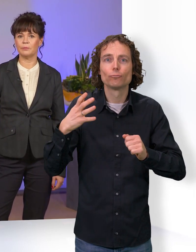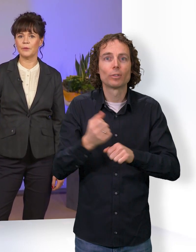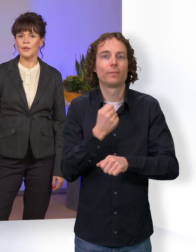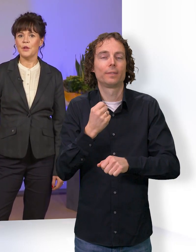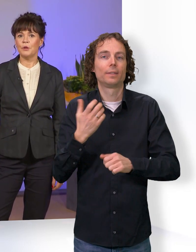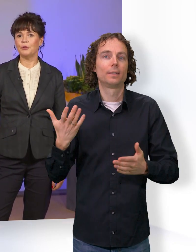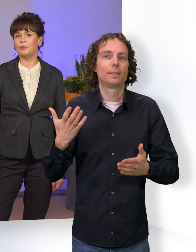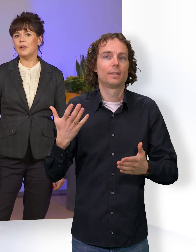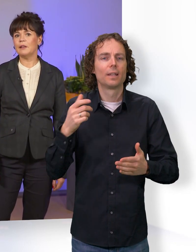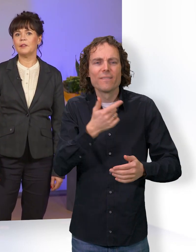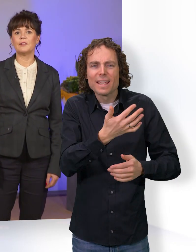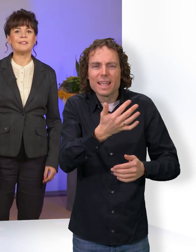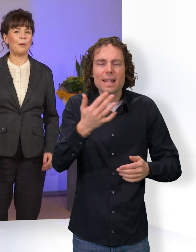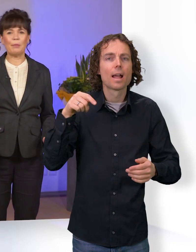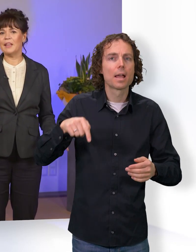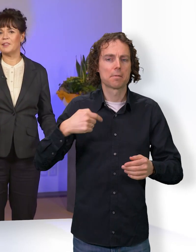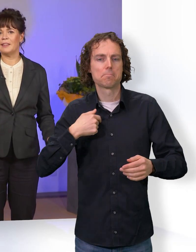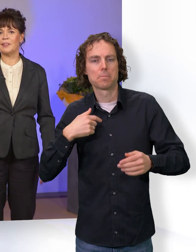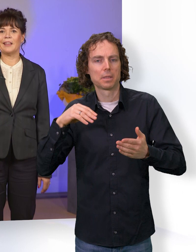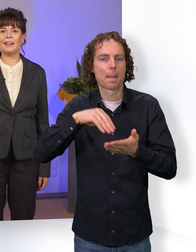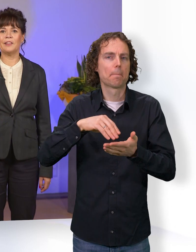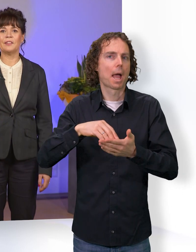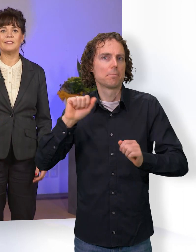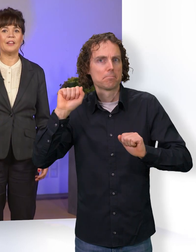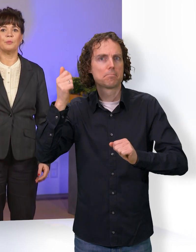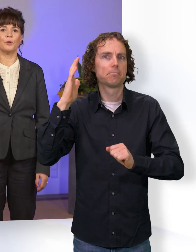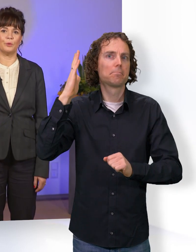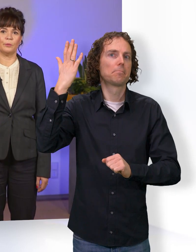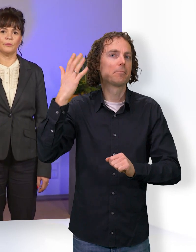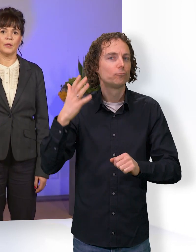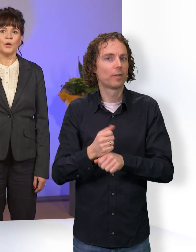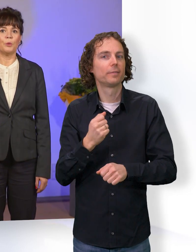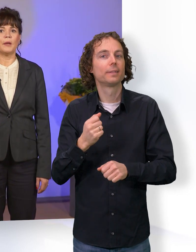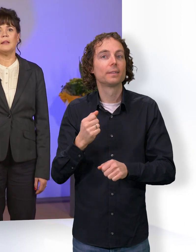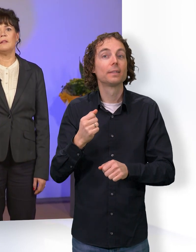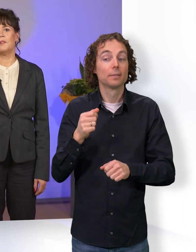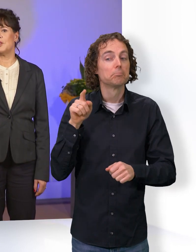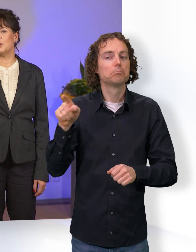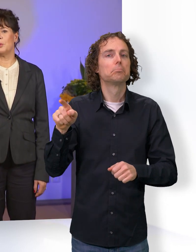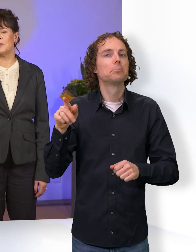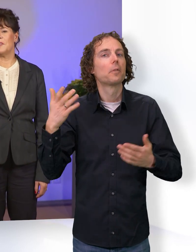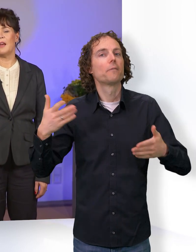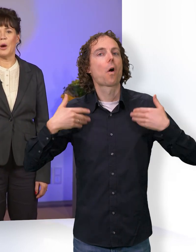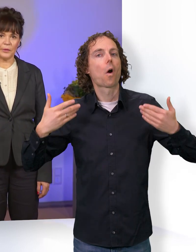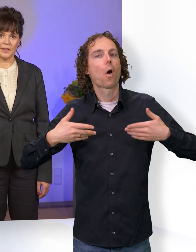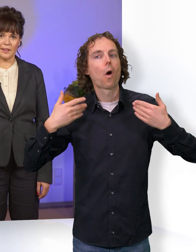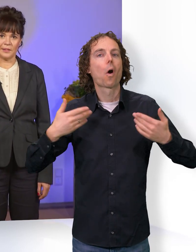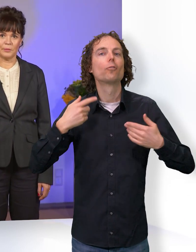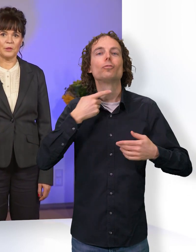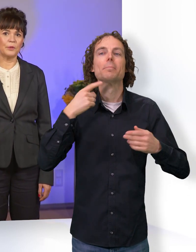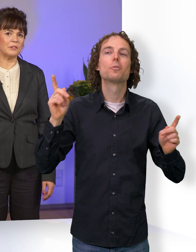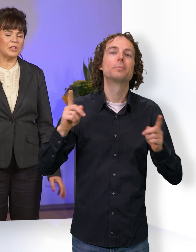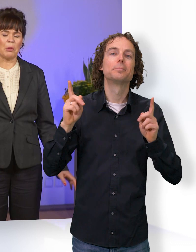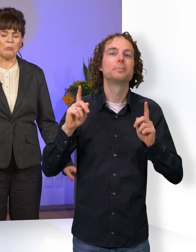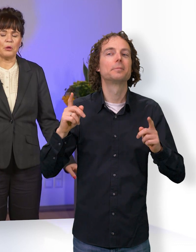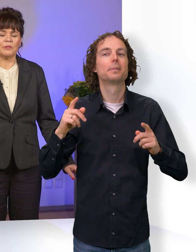schaffen. Für viele ist "Dabei sein ist alles" das Motto. Und bei ihnen ist die Stimmung sehr ausgelassen.